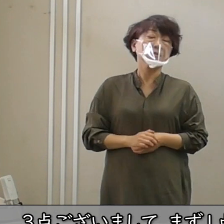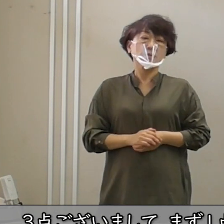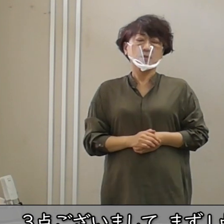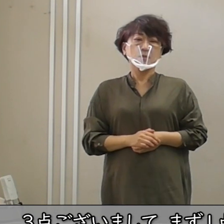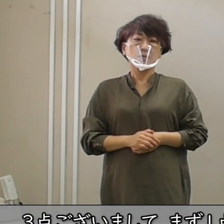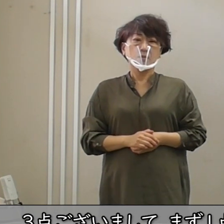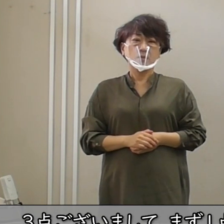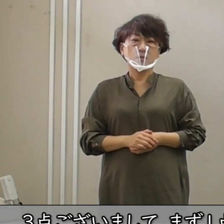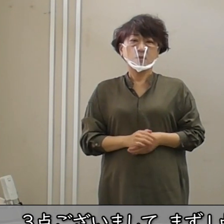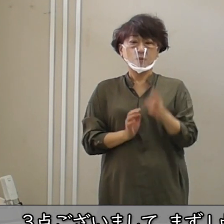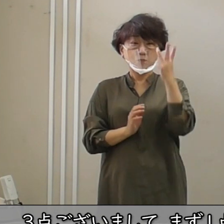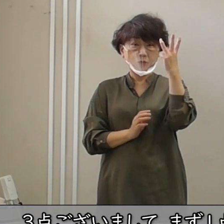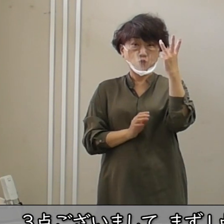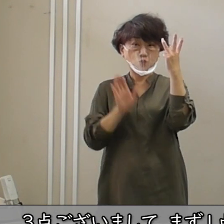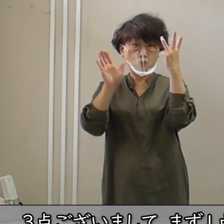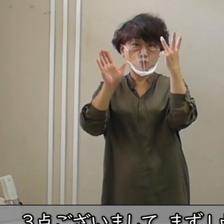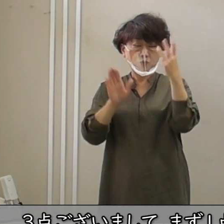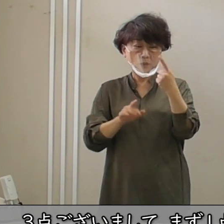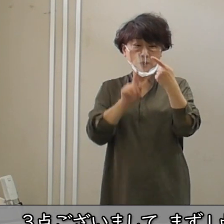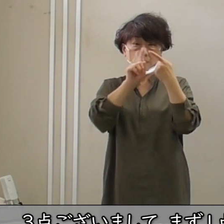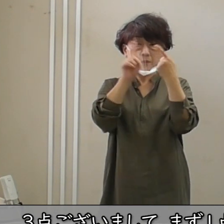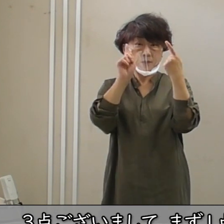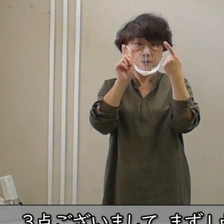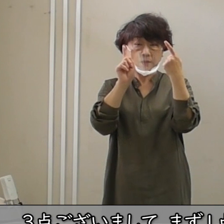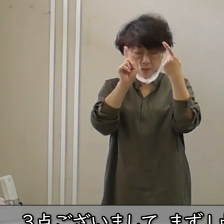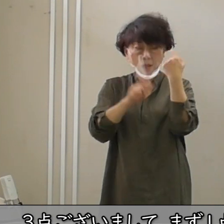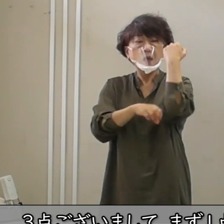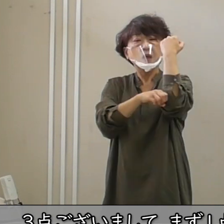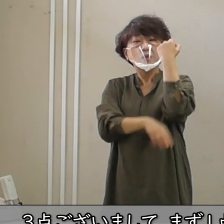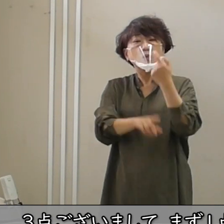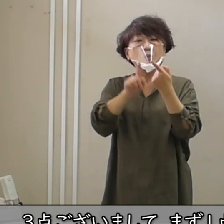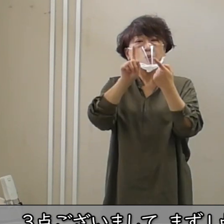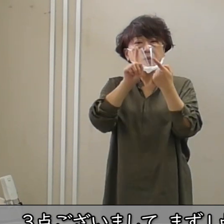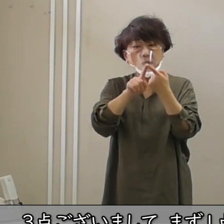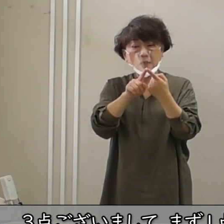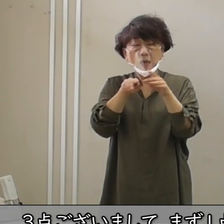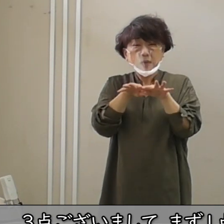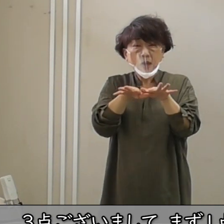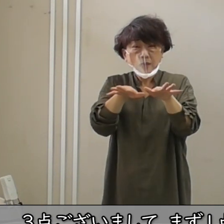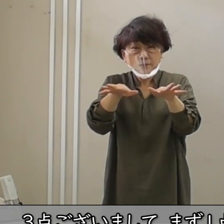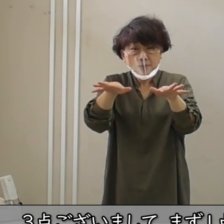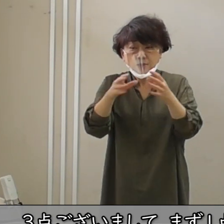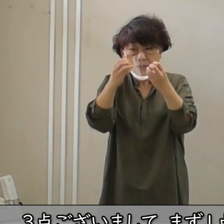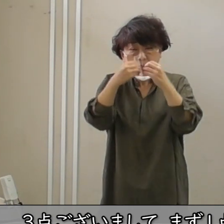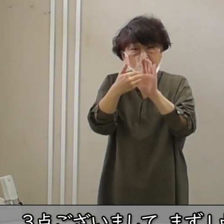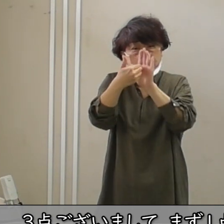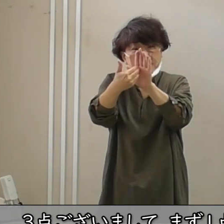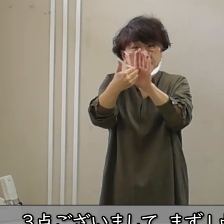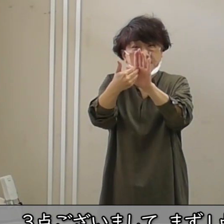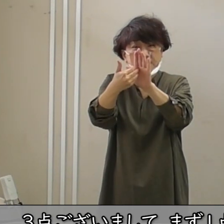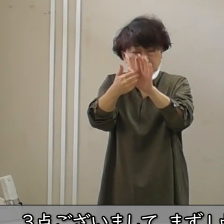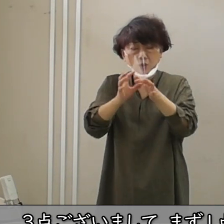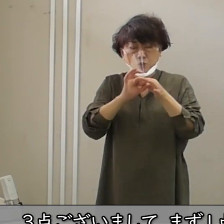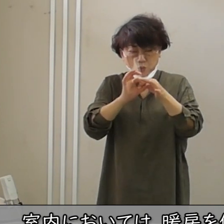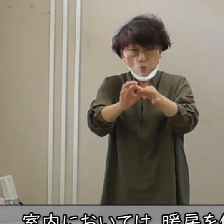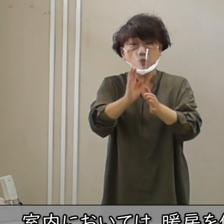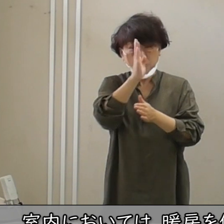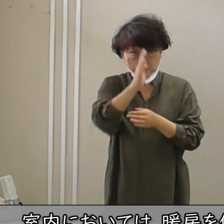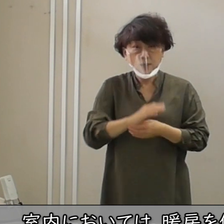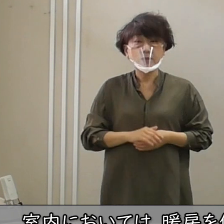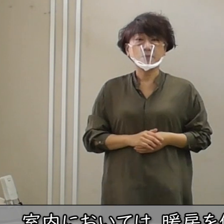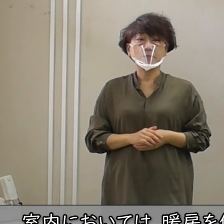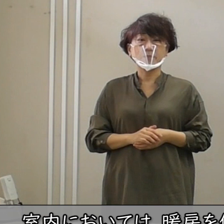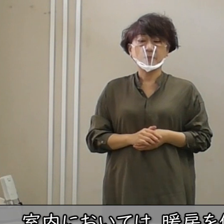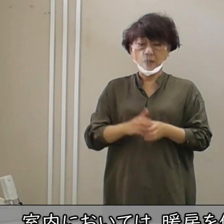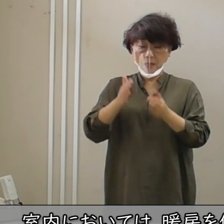ず3点ございまして、まず1点目として、基本的な感染対策の徹底の継続をお願いします。